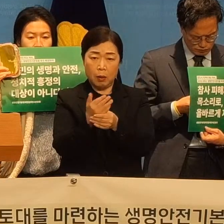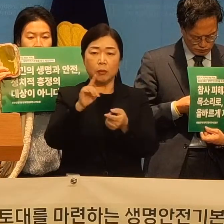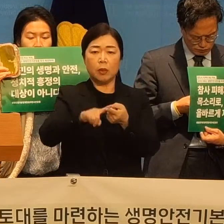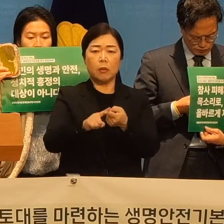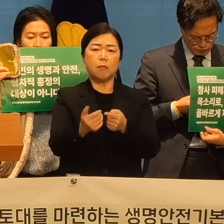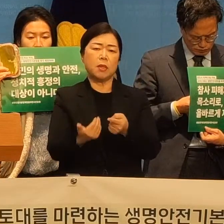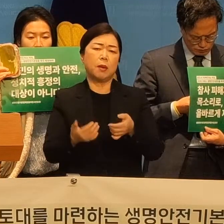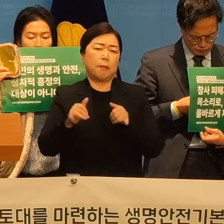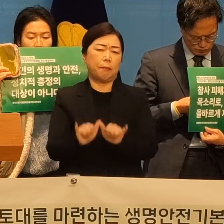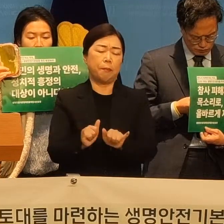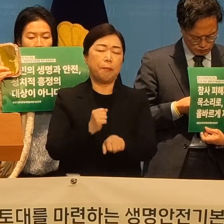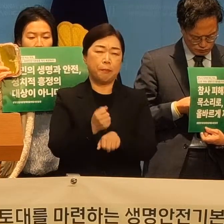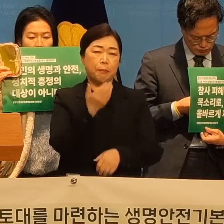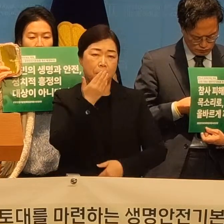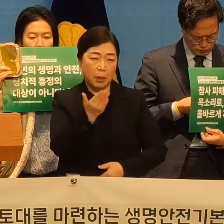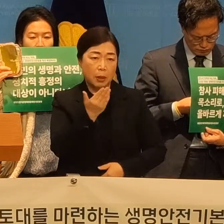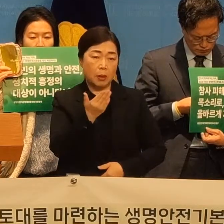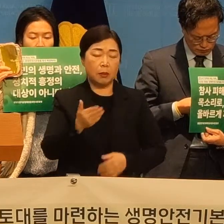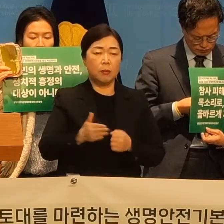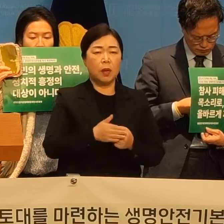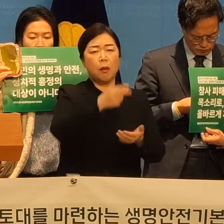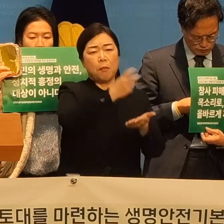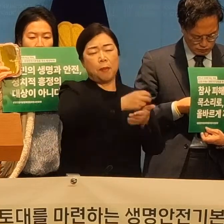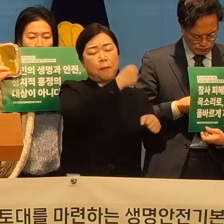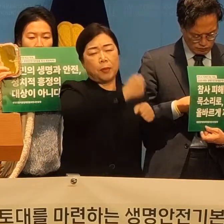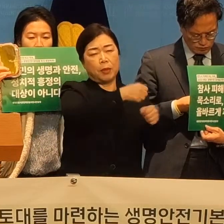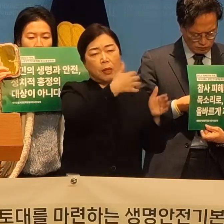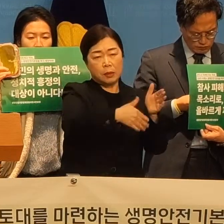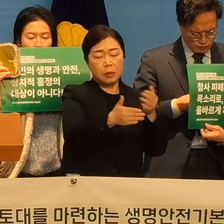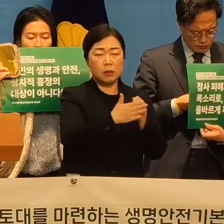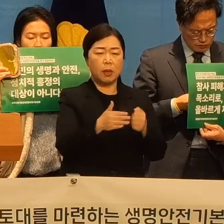모른다는 원통함을 금할 수 없습니다.